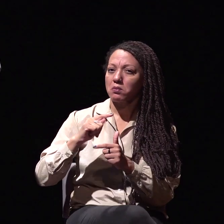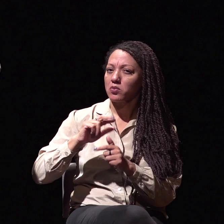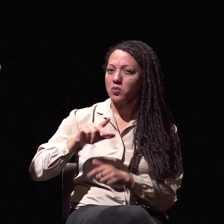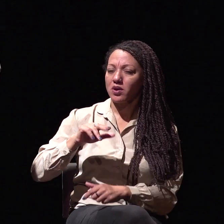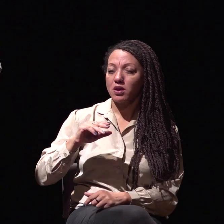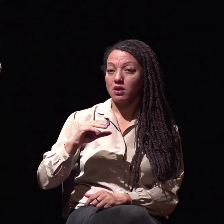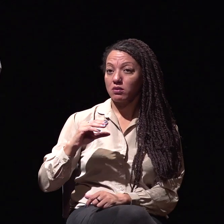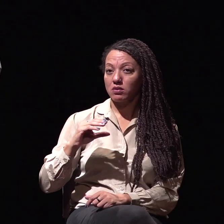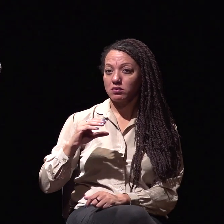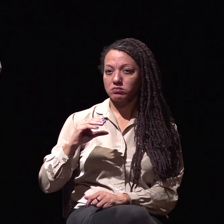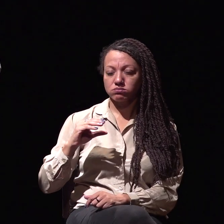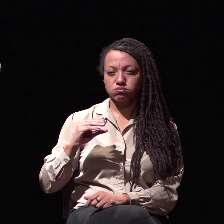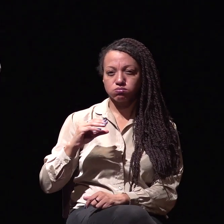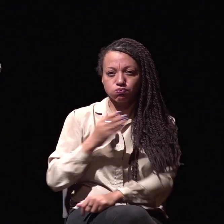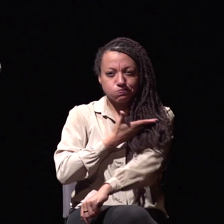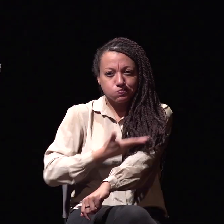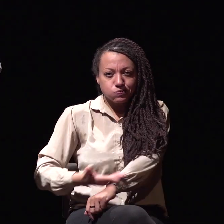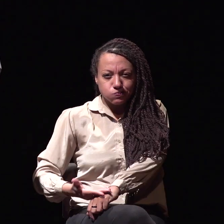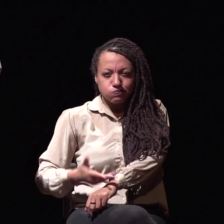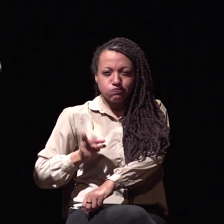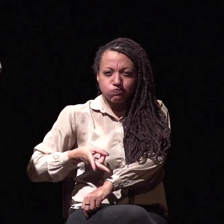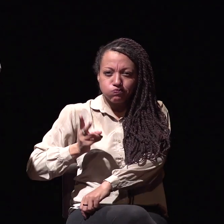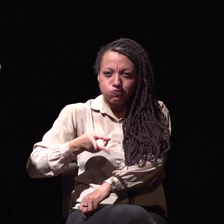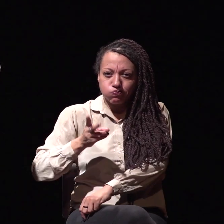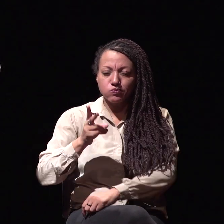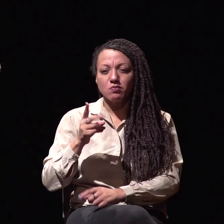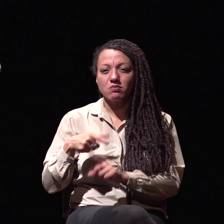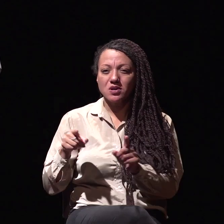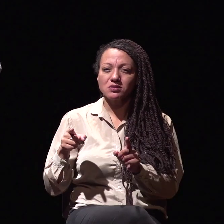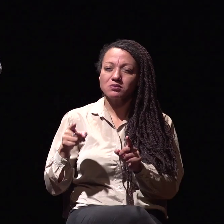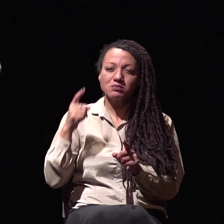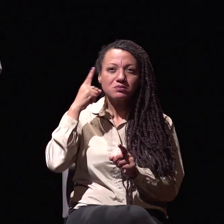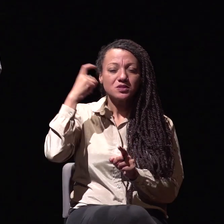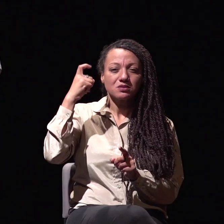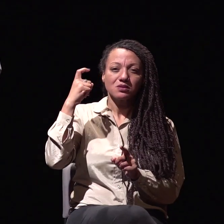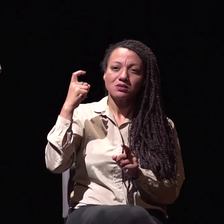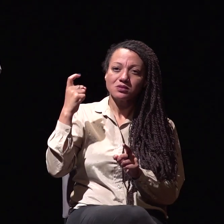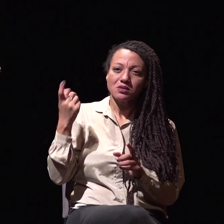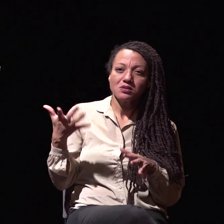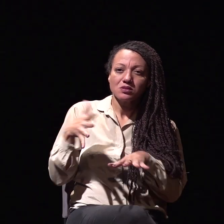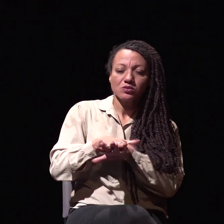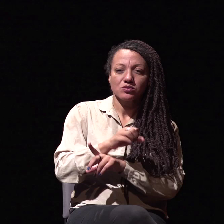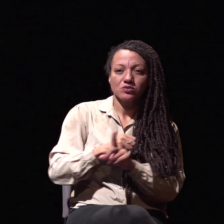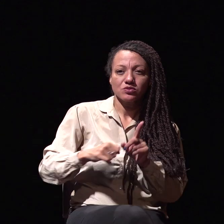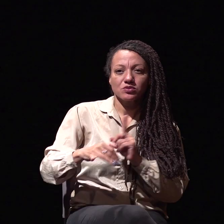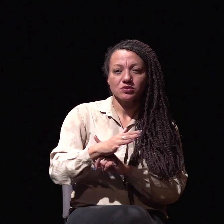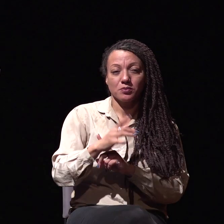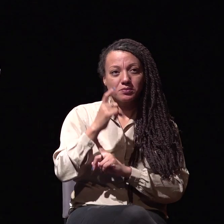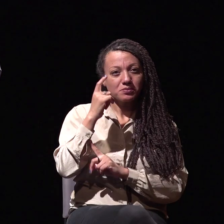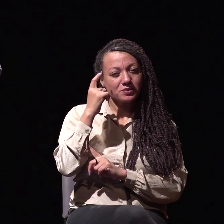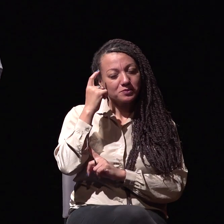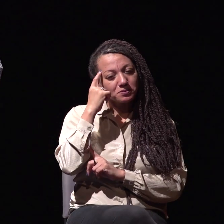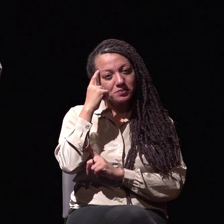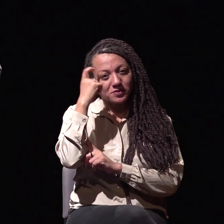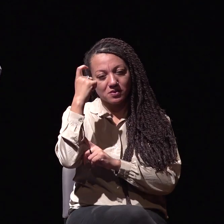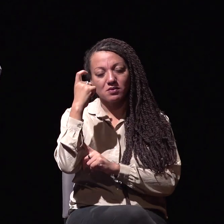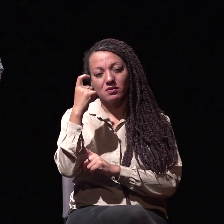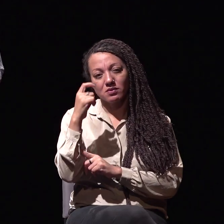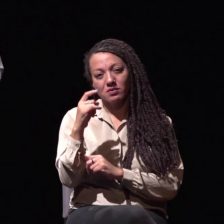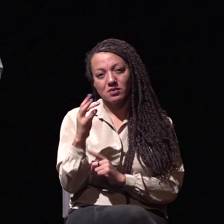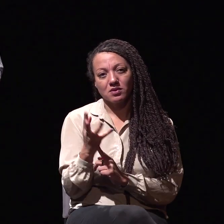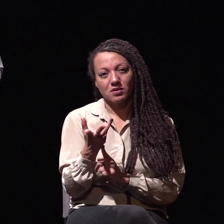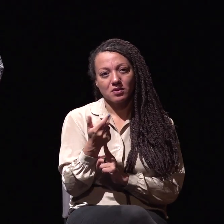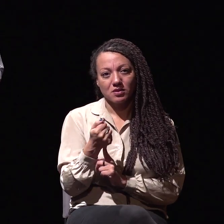conservador, mas uma oportunidade de conexão e inclusão social, preceito da arte urbana moderna. Uma